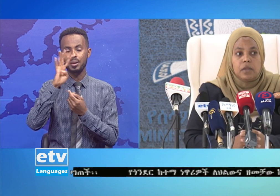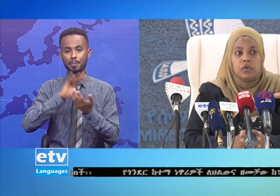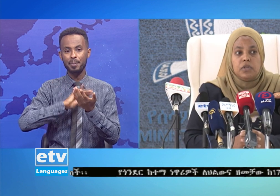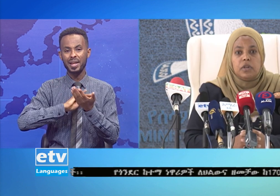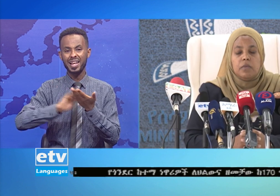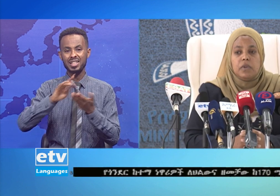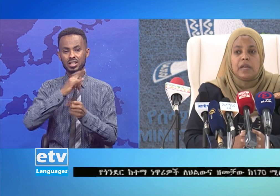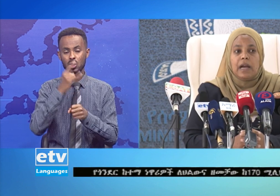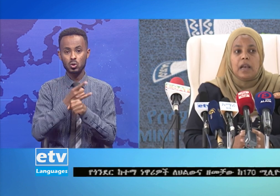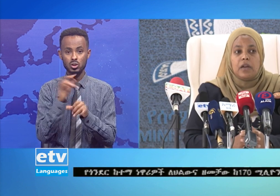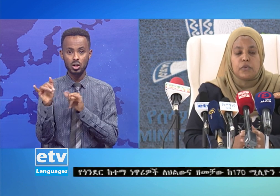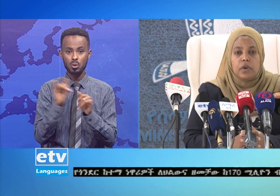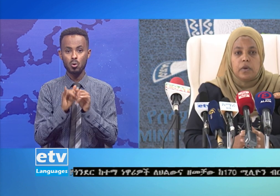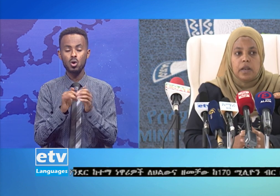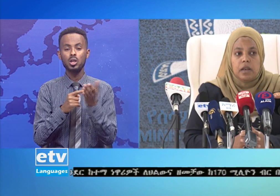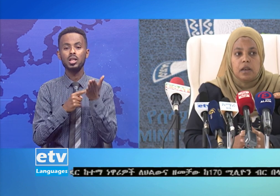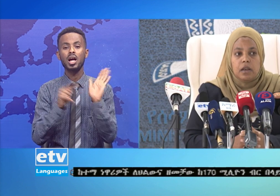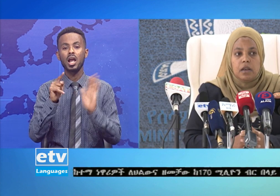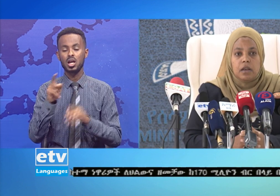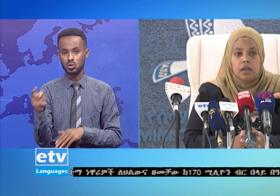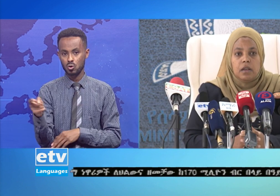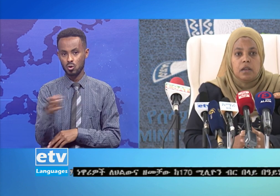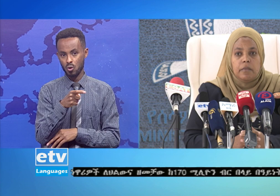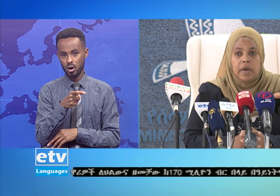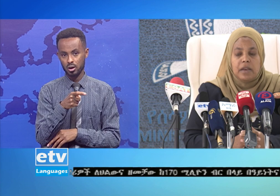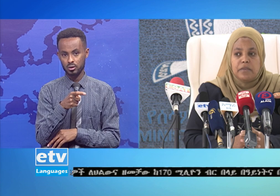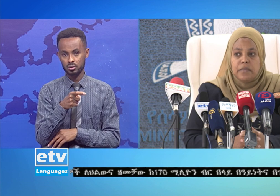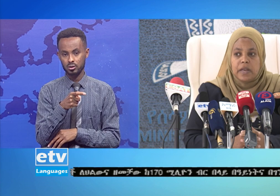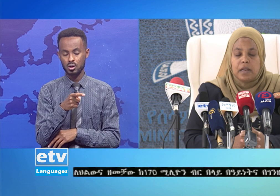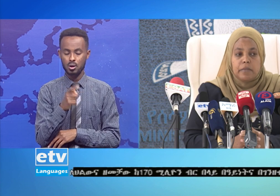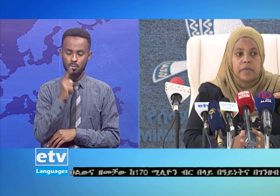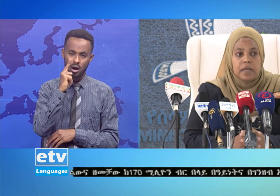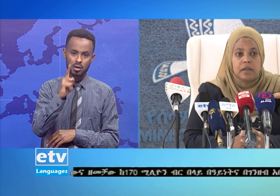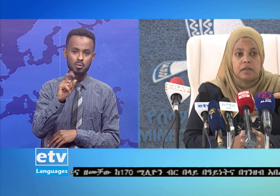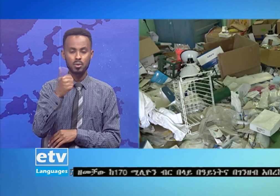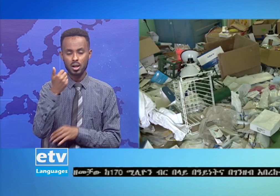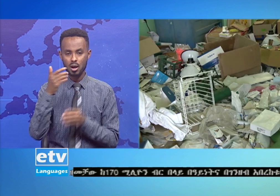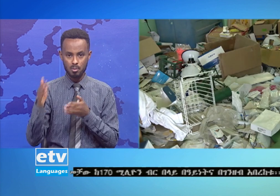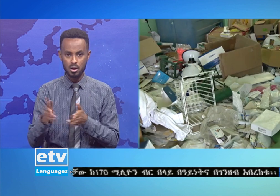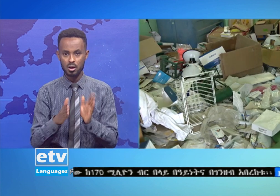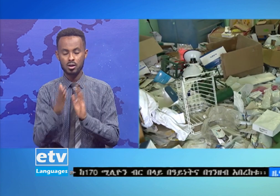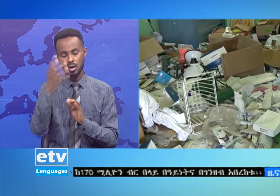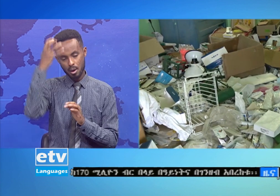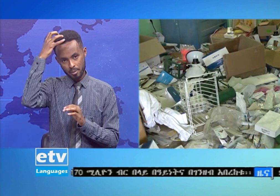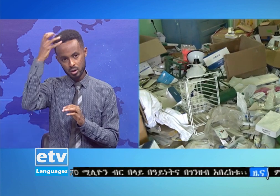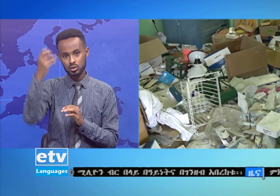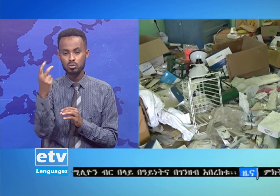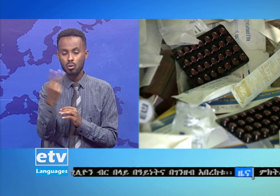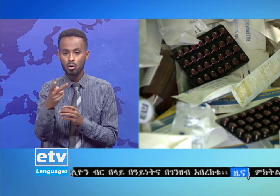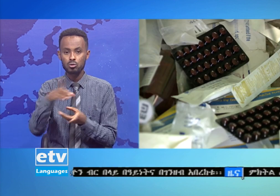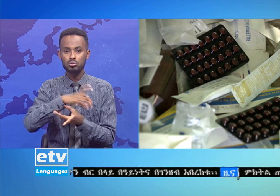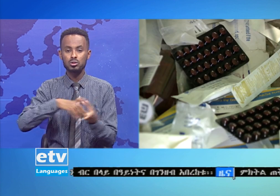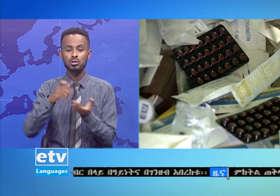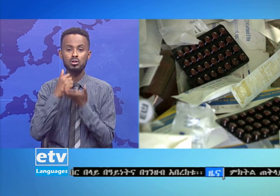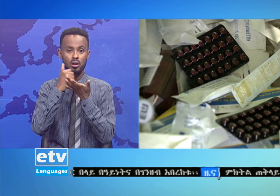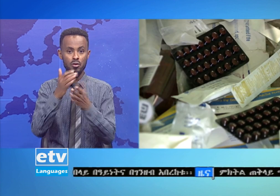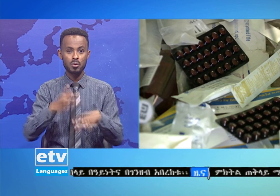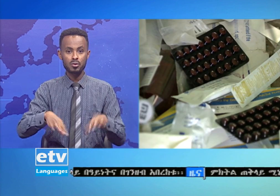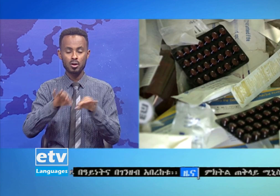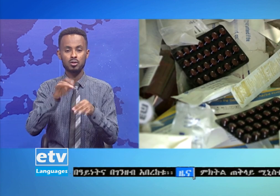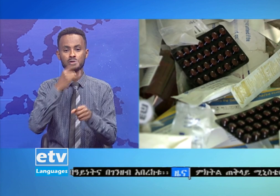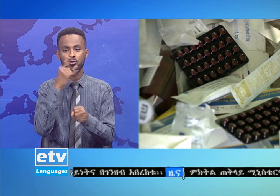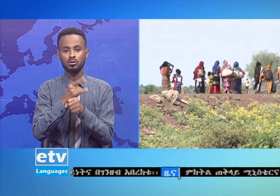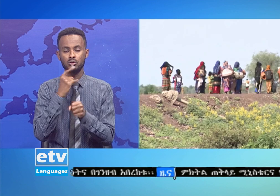ገደማ ዜጎች ደግሞ ተጋላጭ ሆነዋል። ባንድም በሌላም መንገድ መንግስት በሁለቱም ክልል ድጋፍ ለሚያስፈልጋቸው